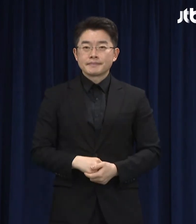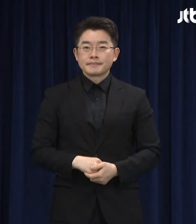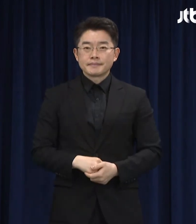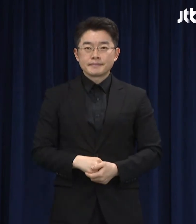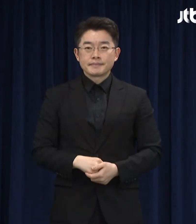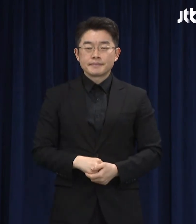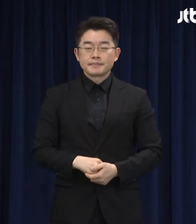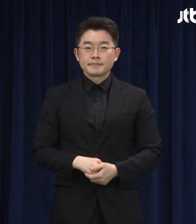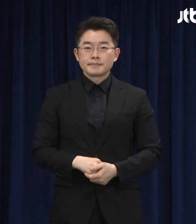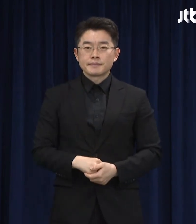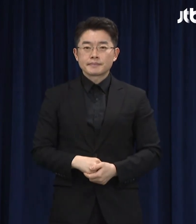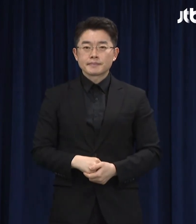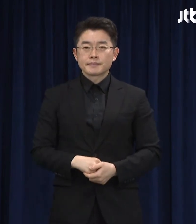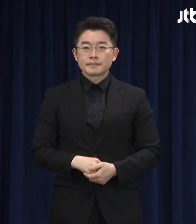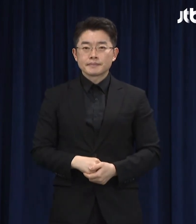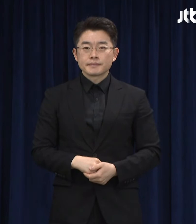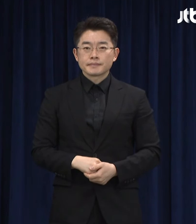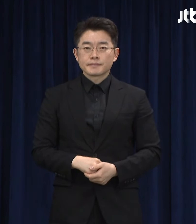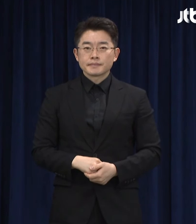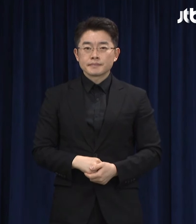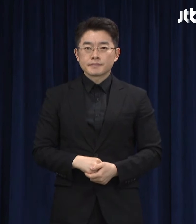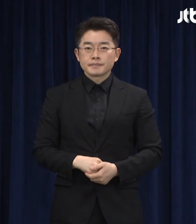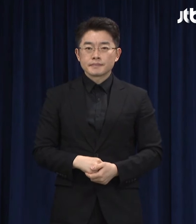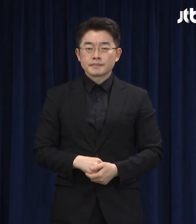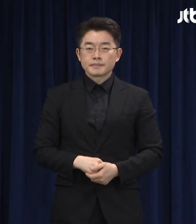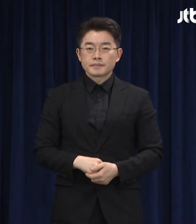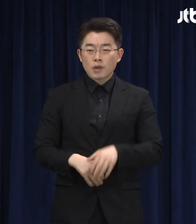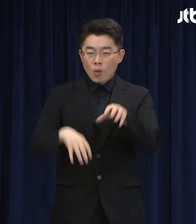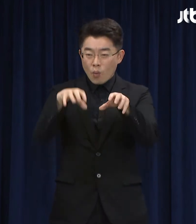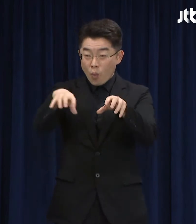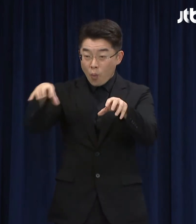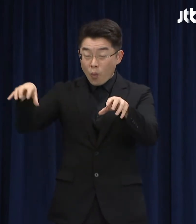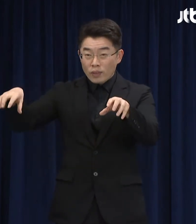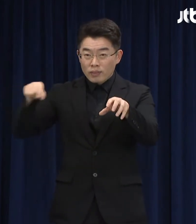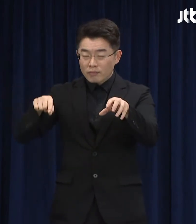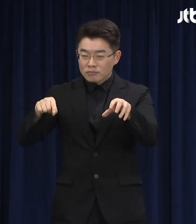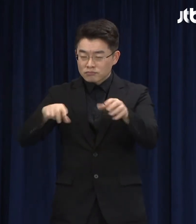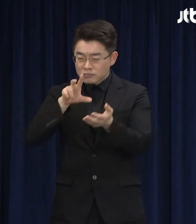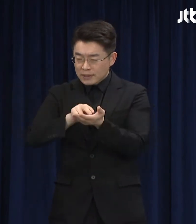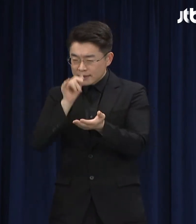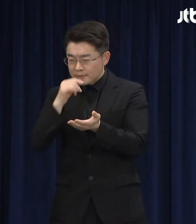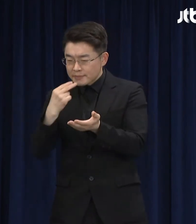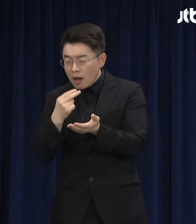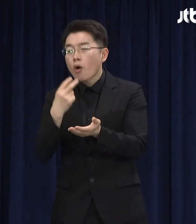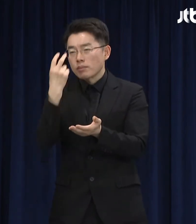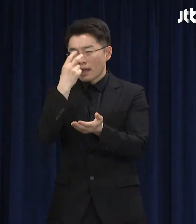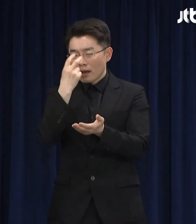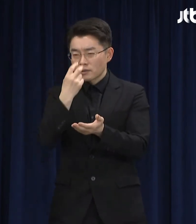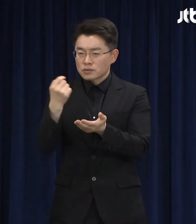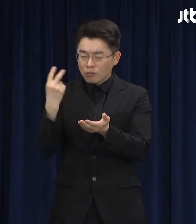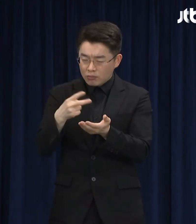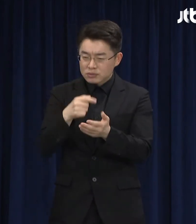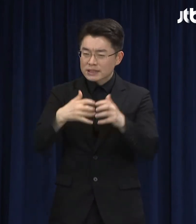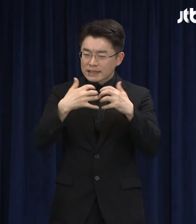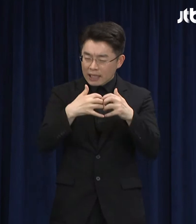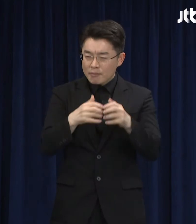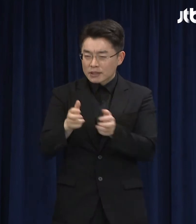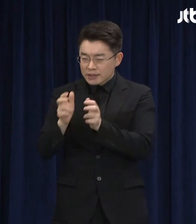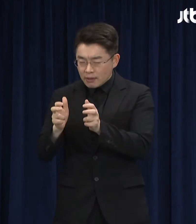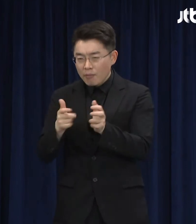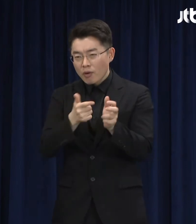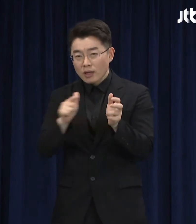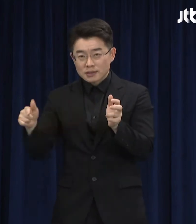분석에 관련된 여러 가지 절차가 제대로 마련되어 있는지, 그리고 장비가 제대로 되어 있는지,